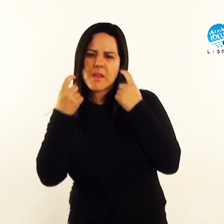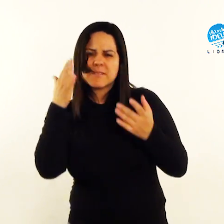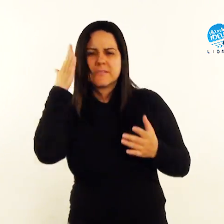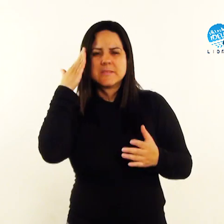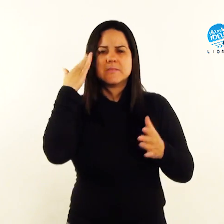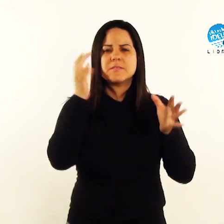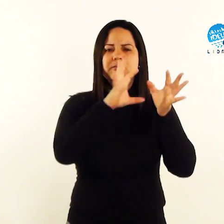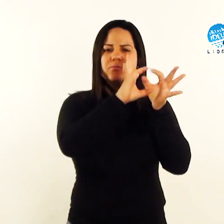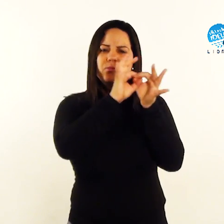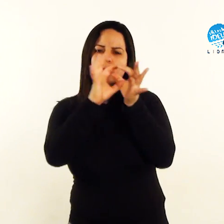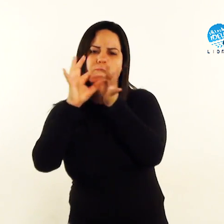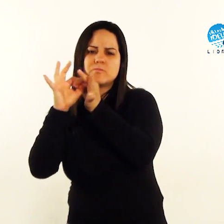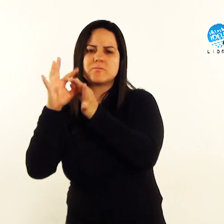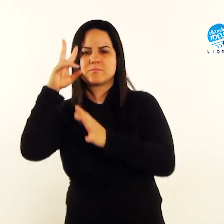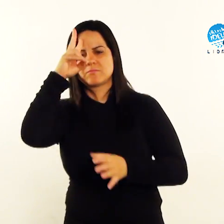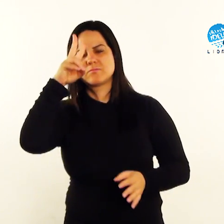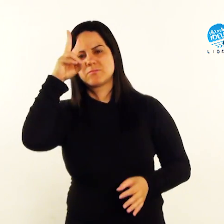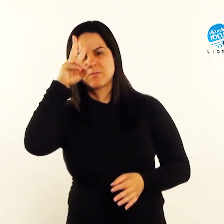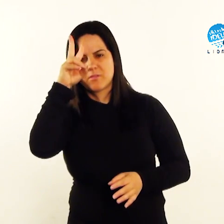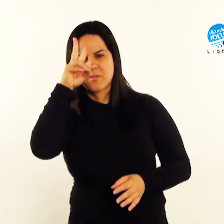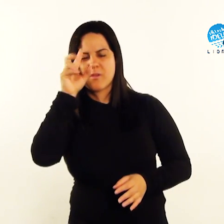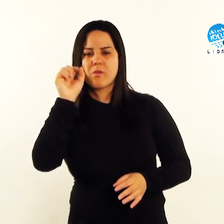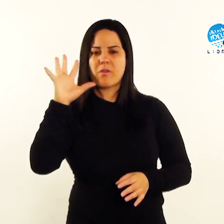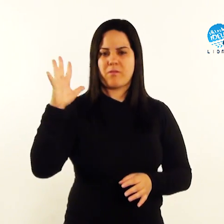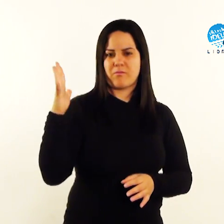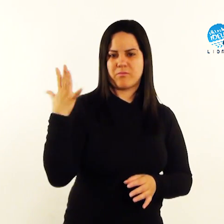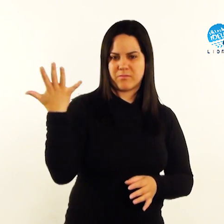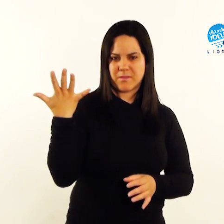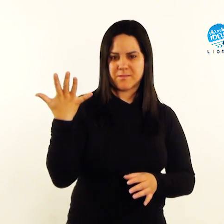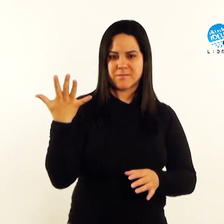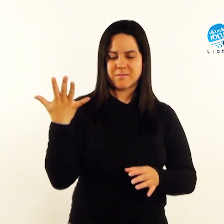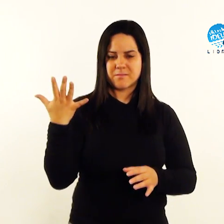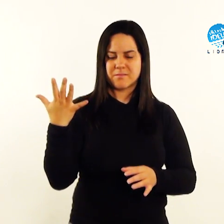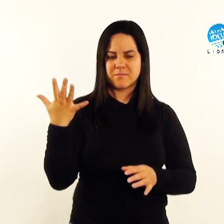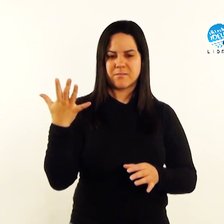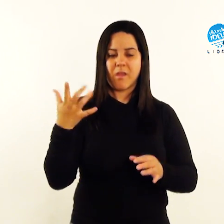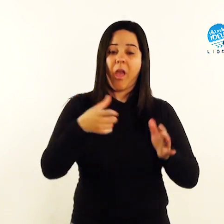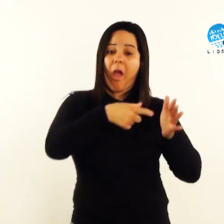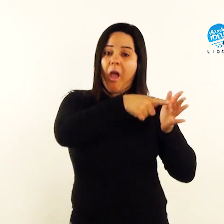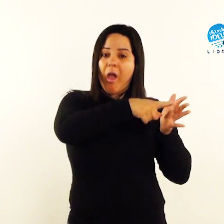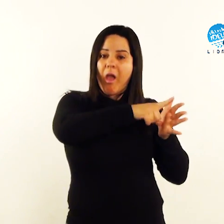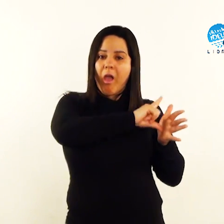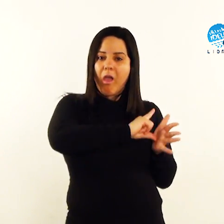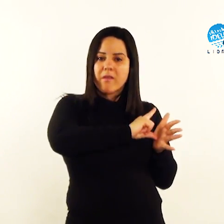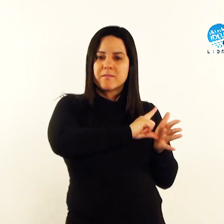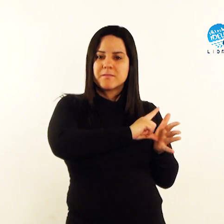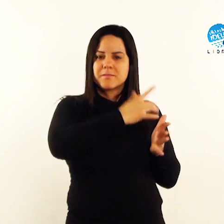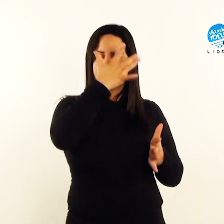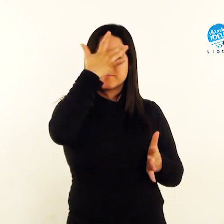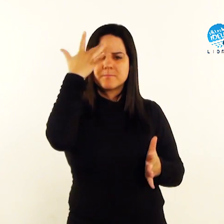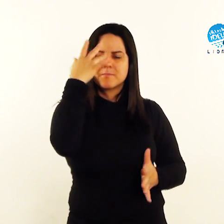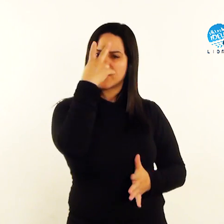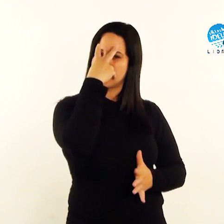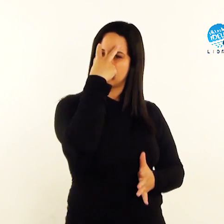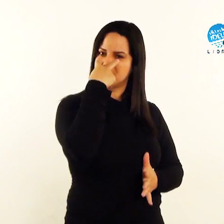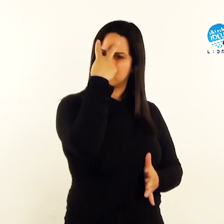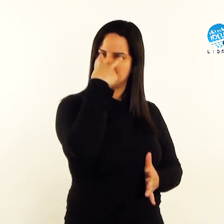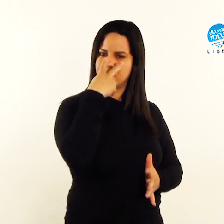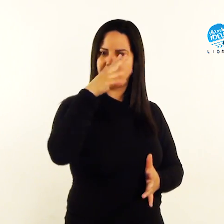acontecendo. Essa história acontece logo após a cura do cego Bartimeu.